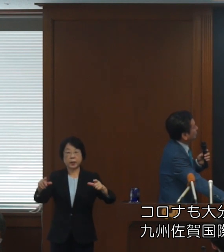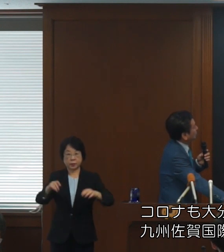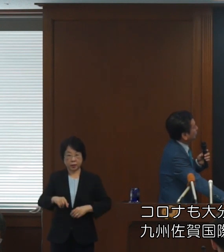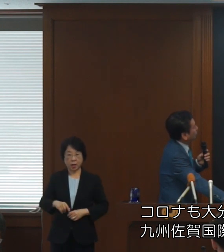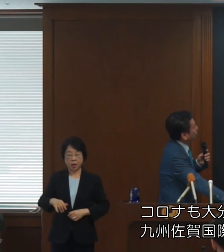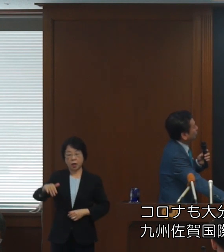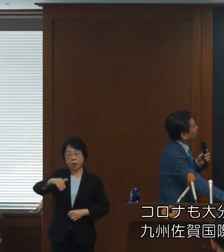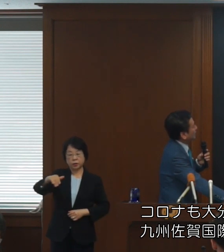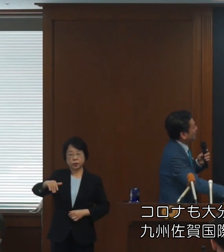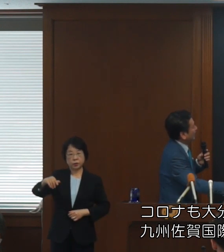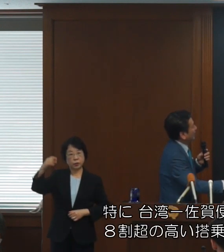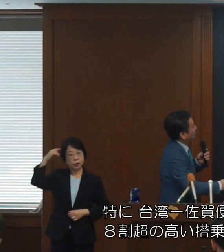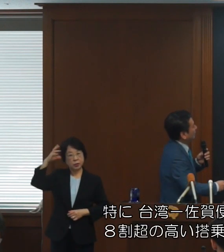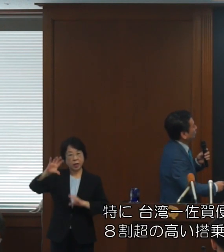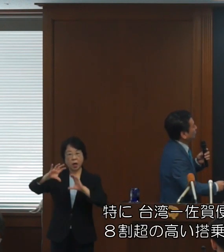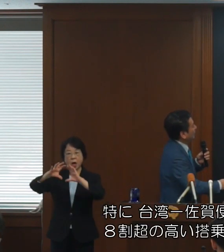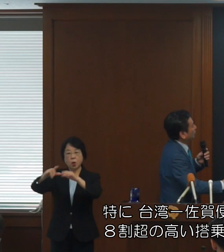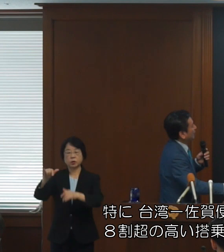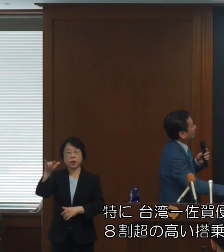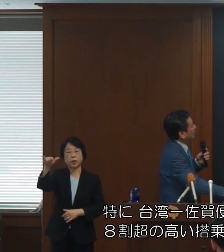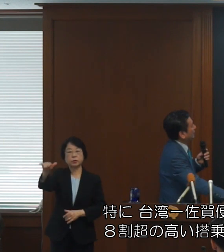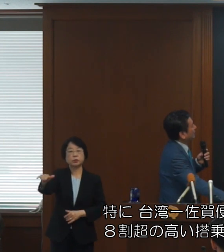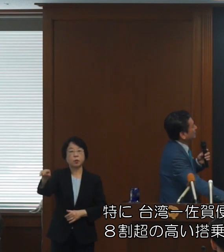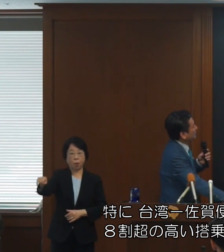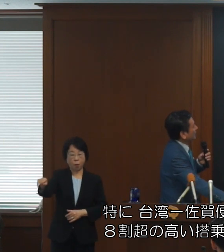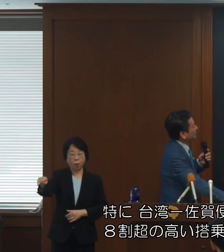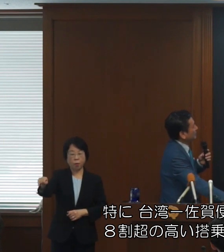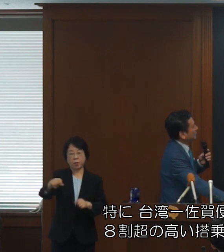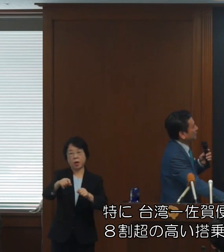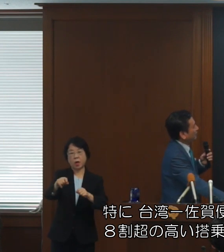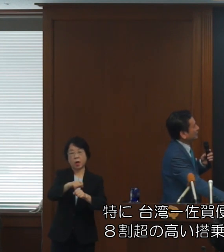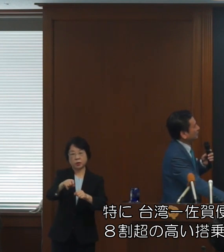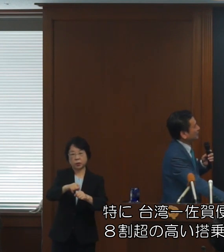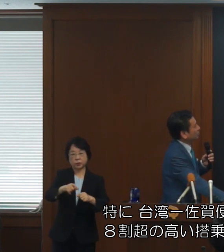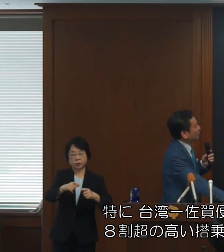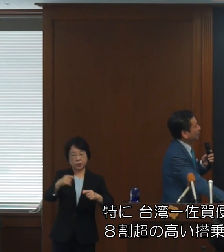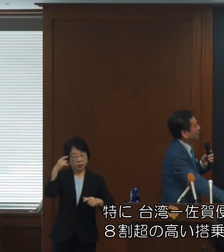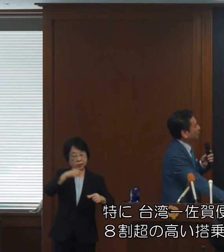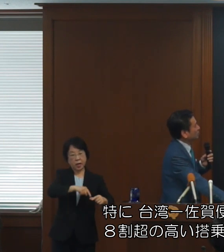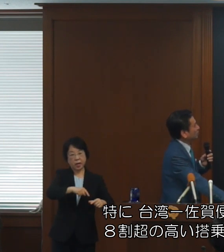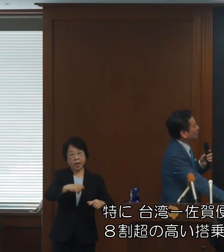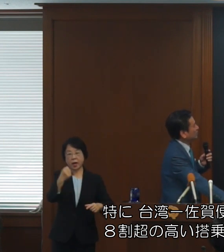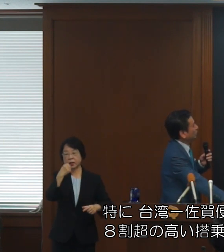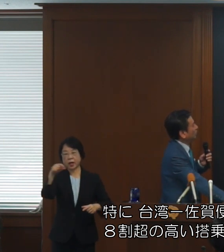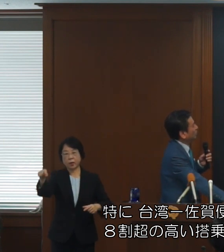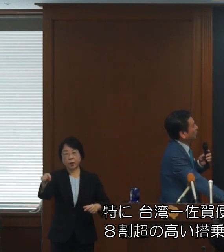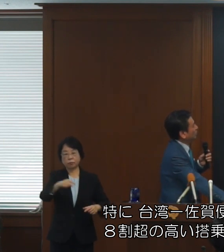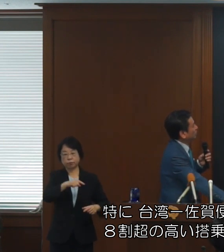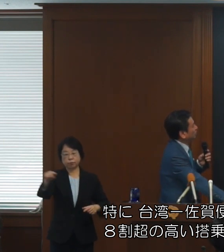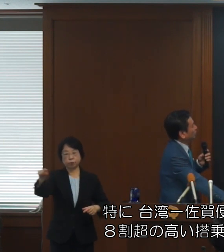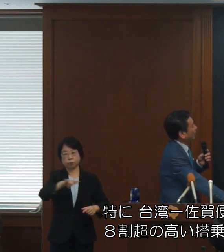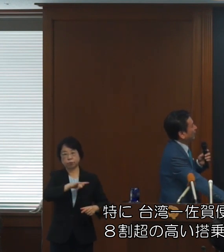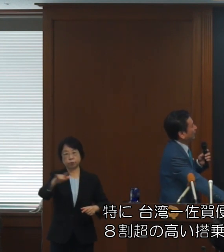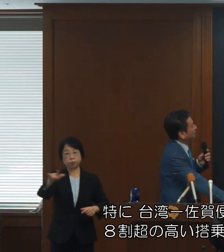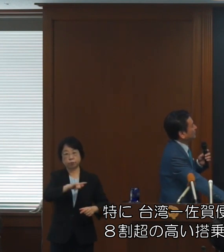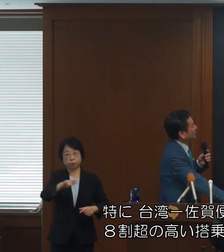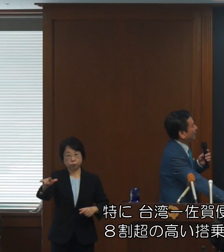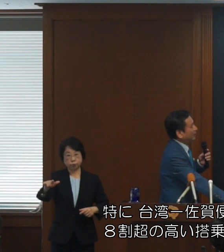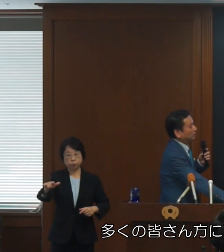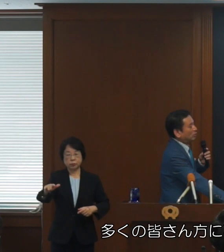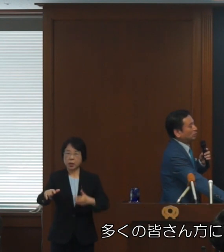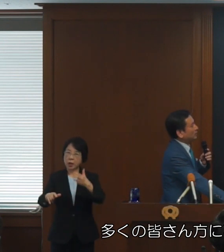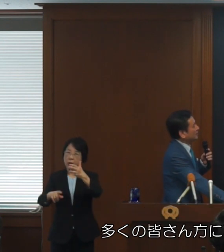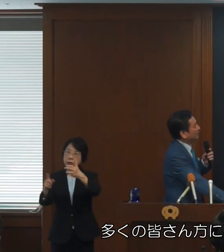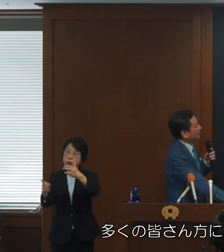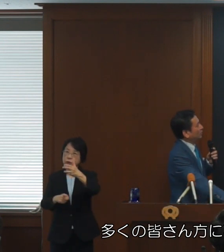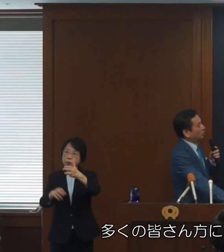九州から国際空港の国際線特に台湾サガミについては8割以上の高い工場ですということでありまし